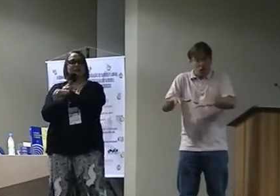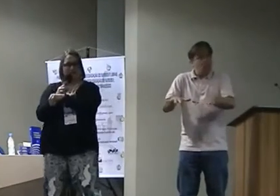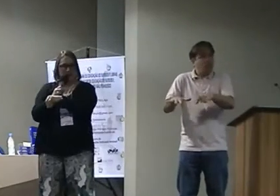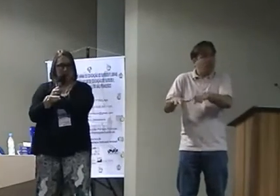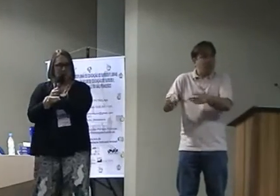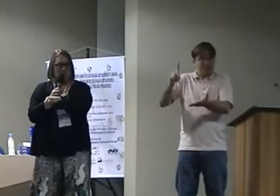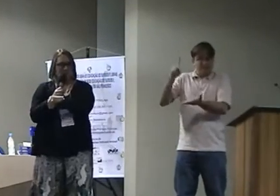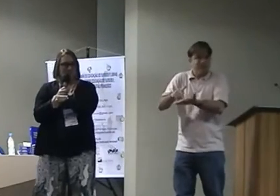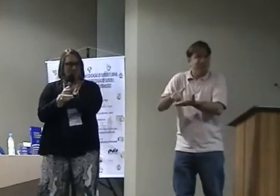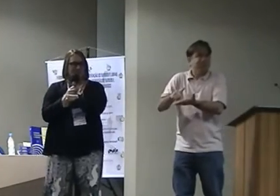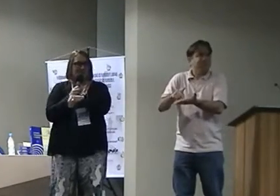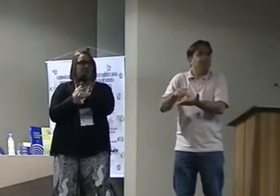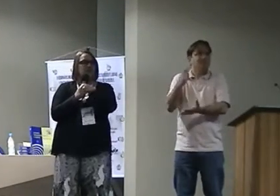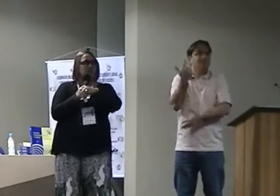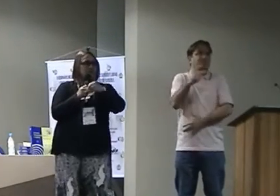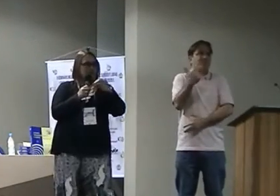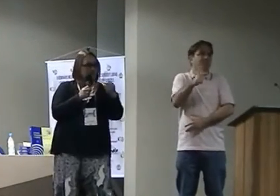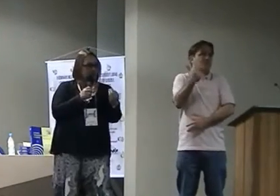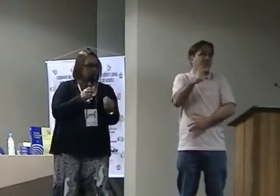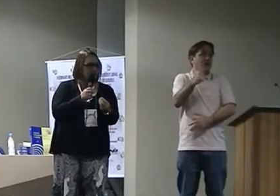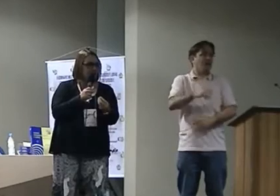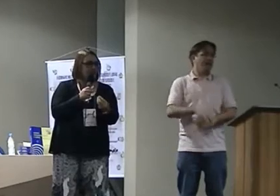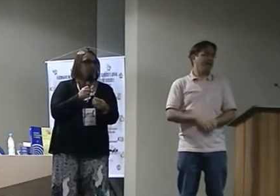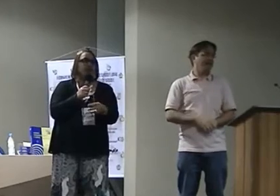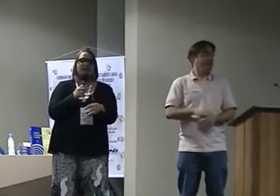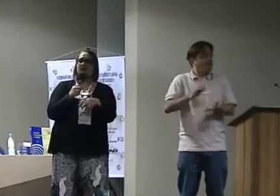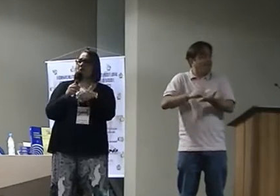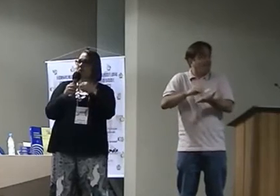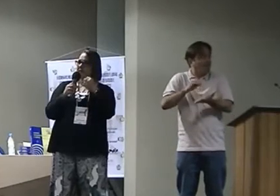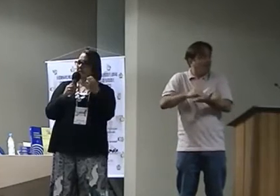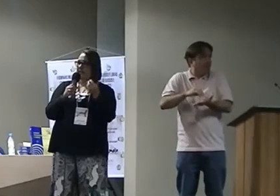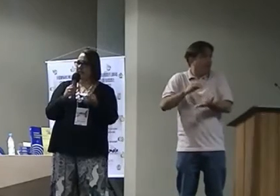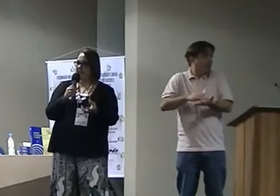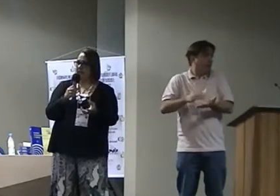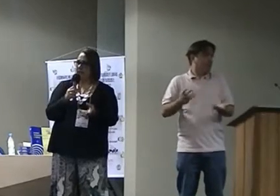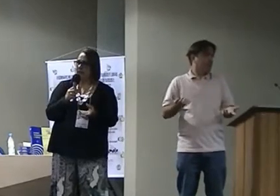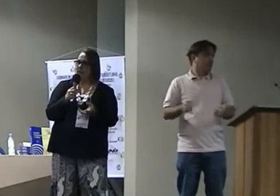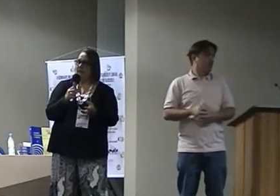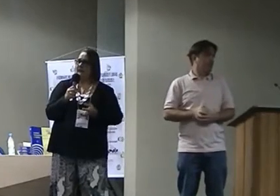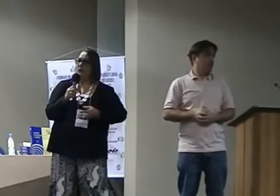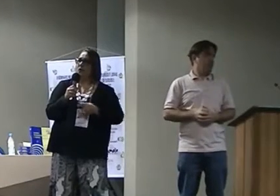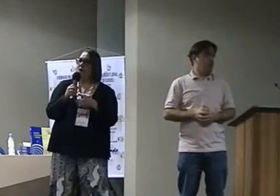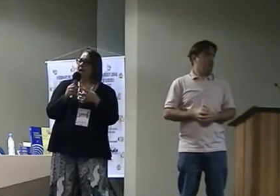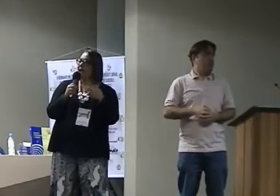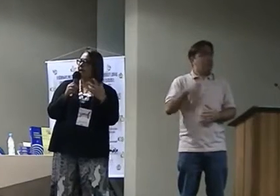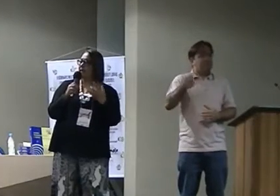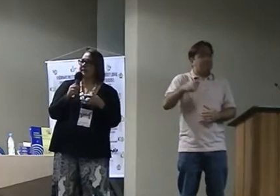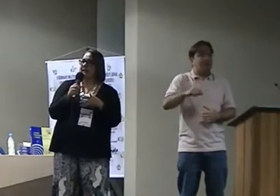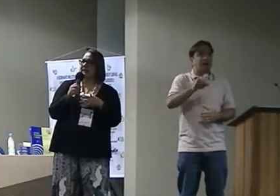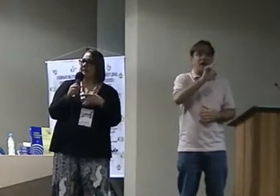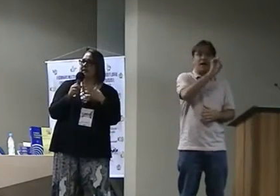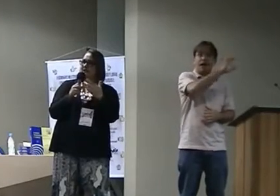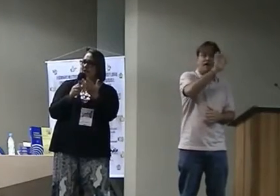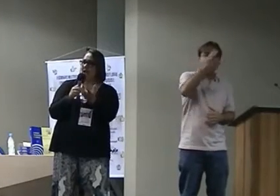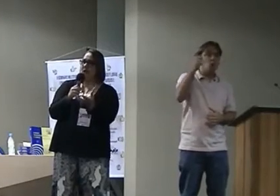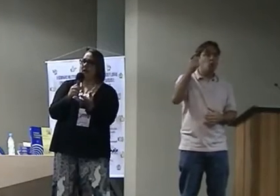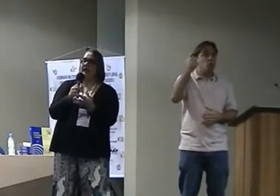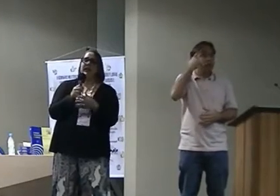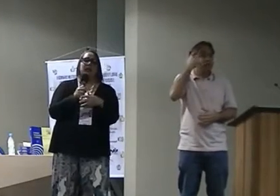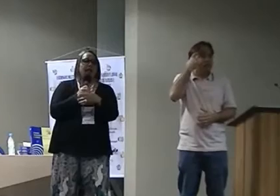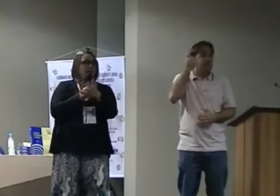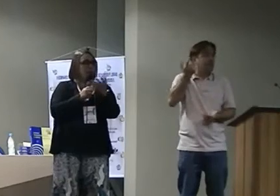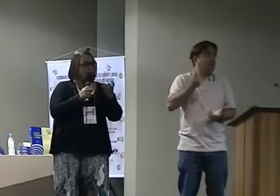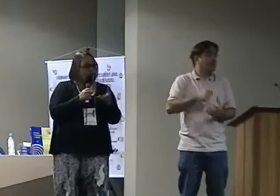está acontecendo na sua totalidade, na sua conscientização. Então, colocar a criança na sala de